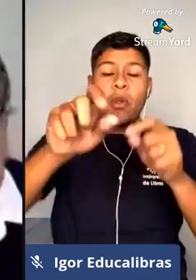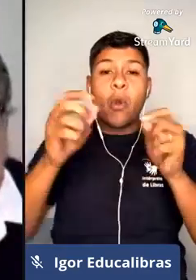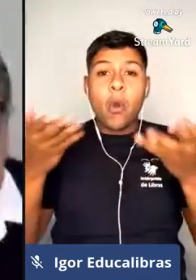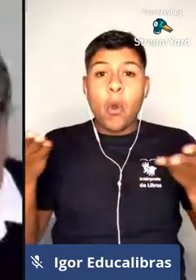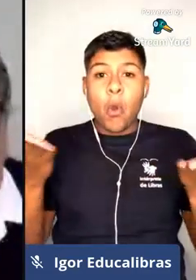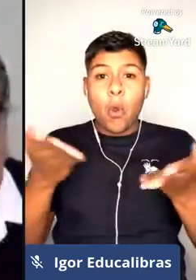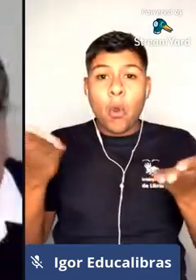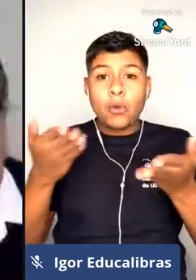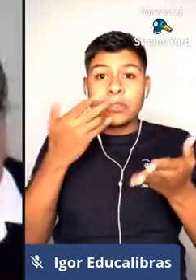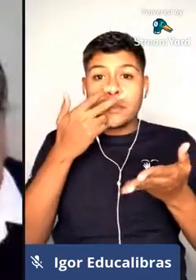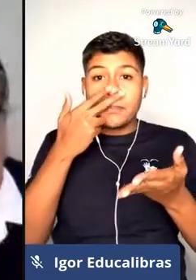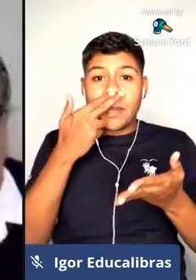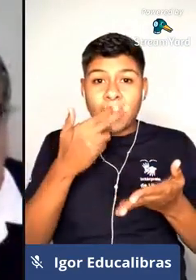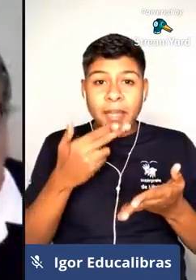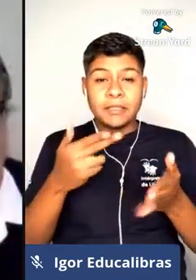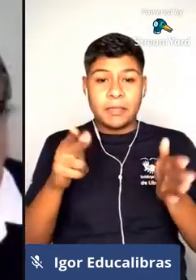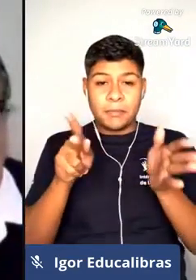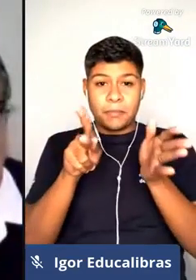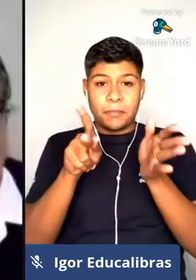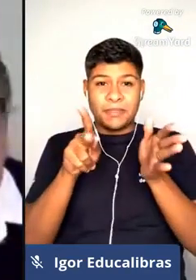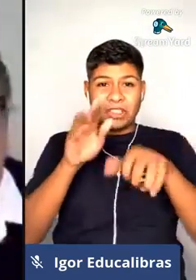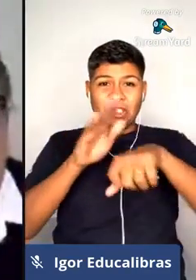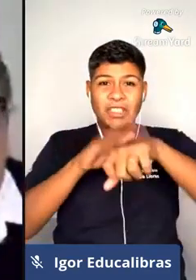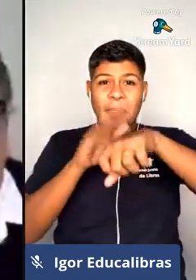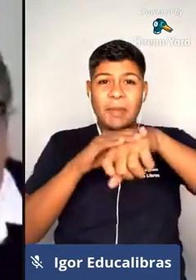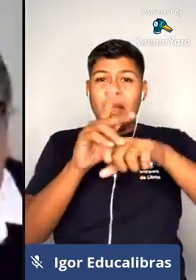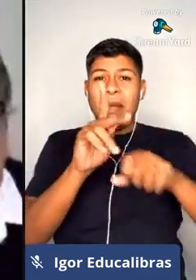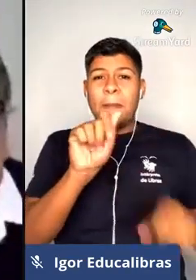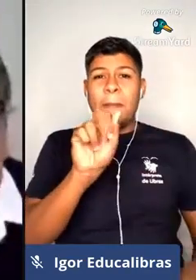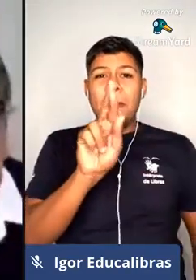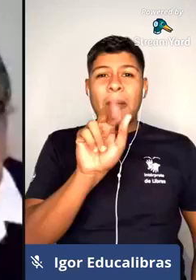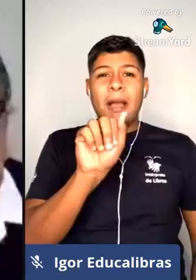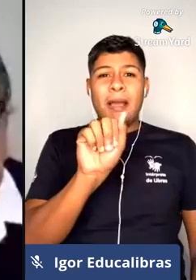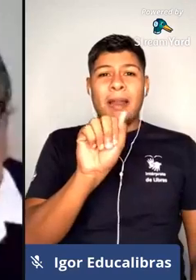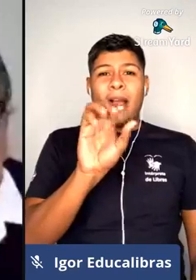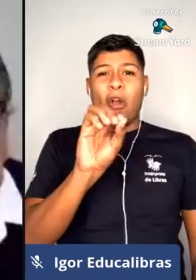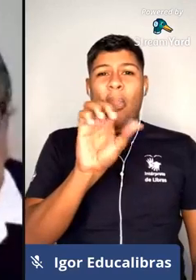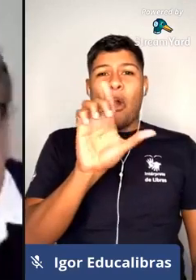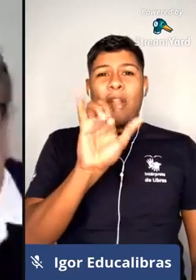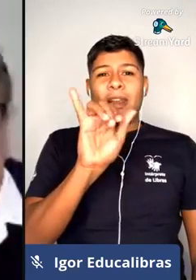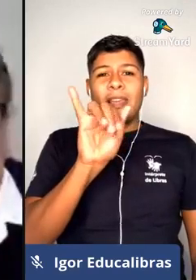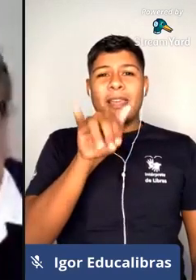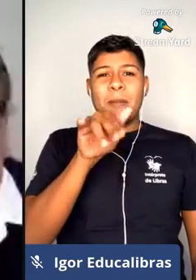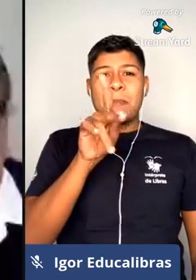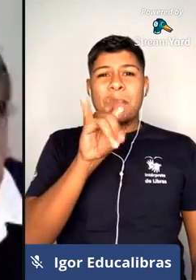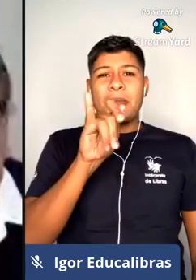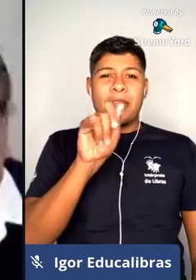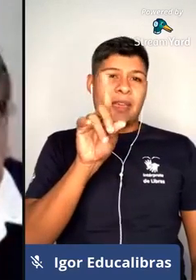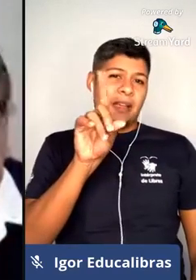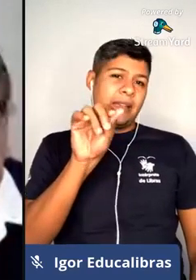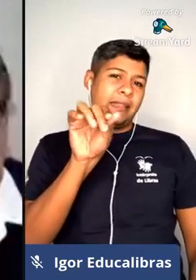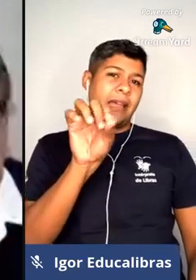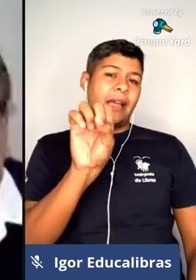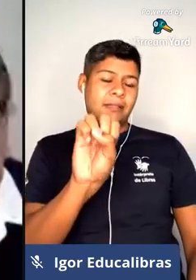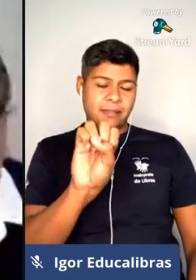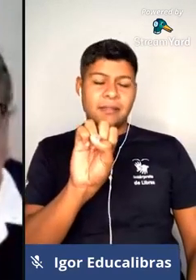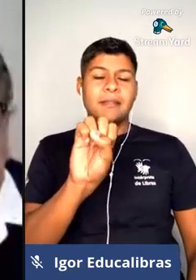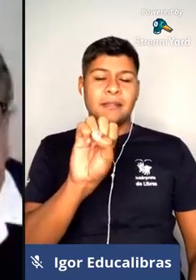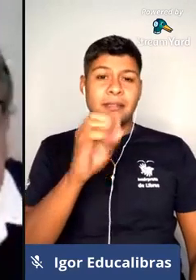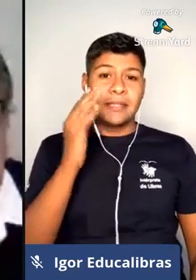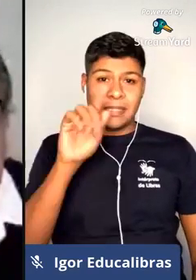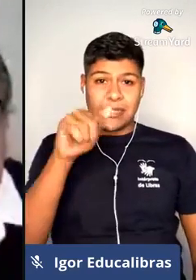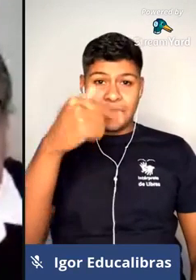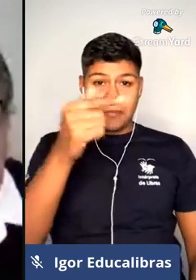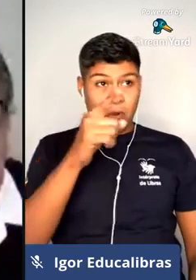se considera nas Paralimpíadas o embrião do esporte paralímpico, né, que depois migra para